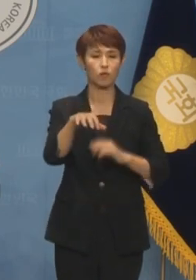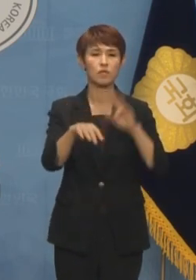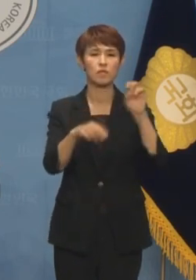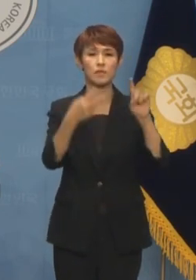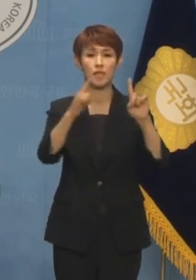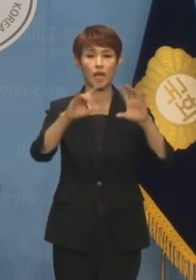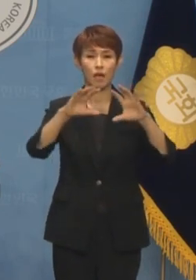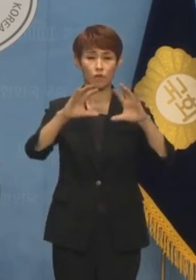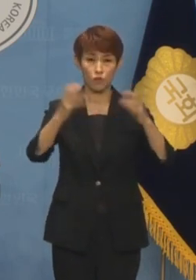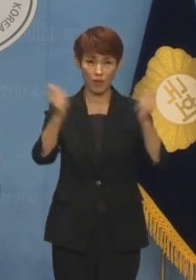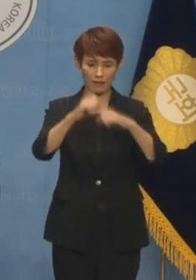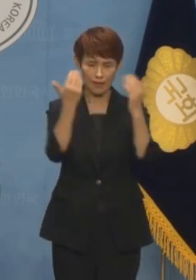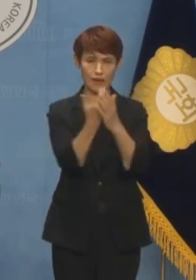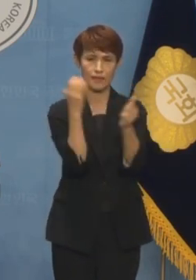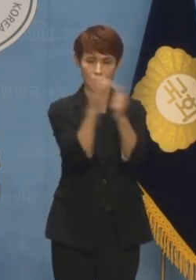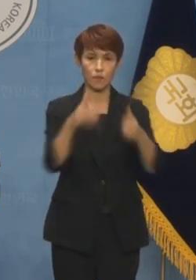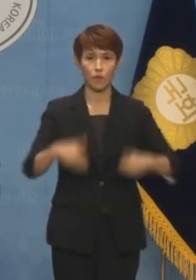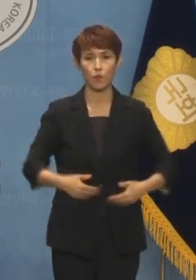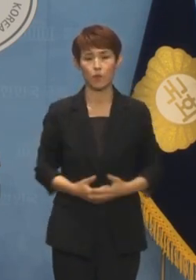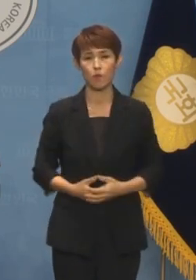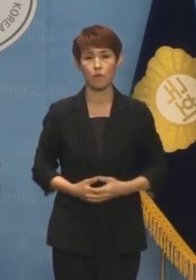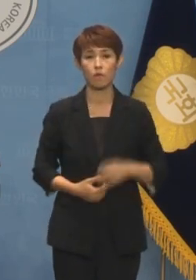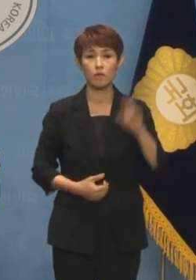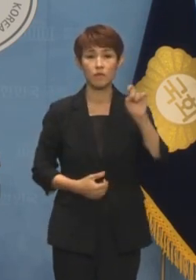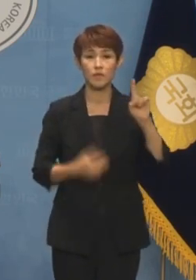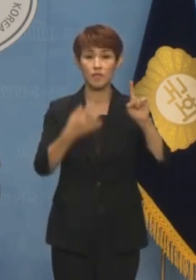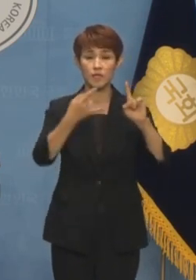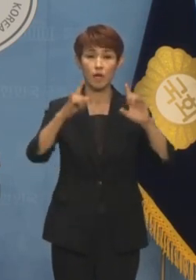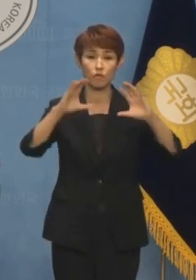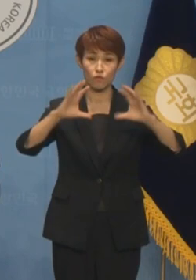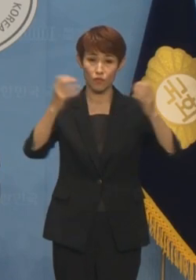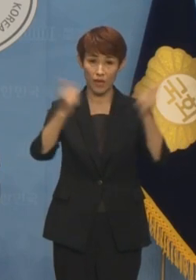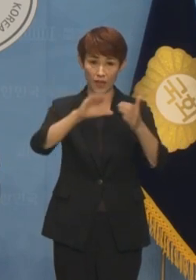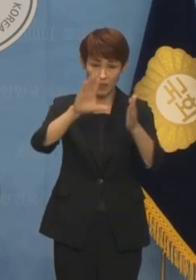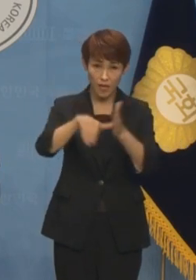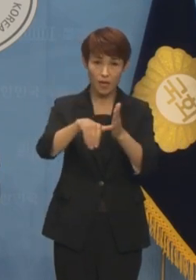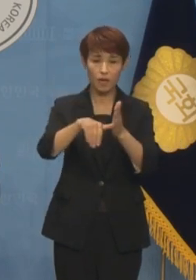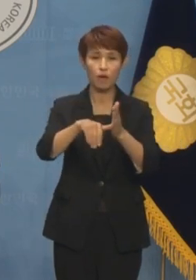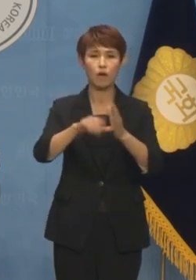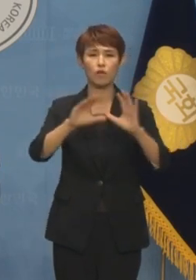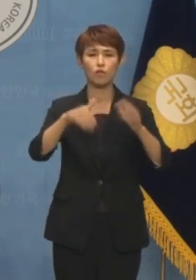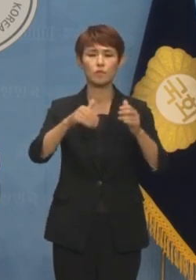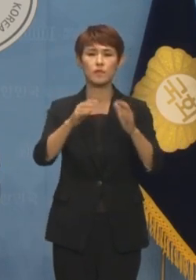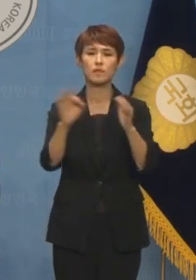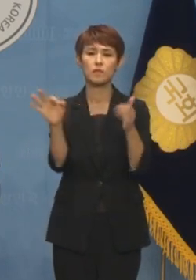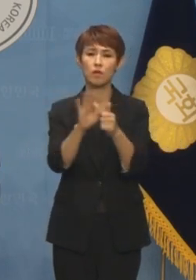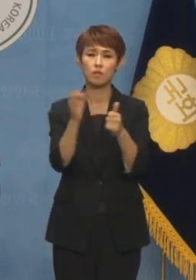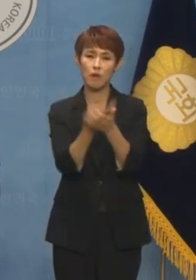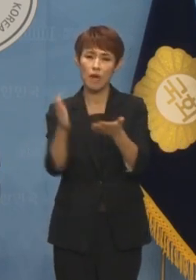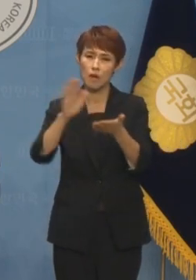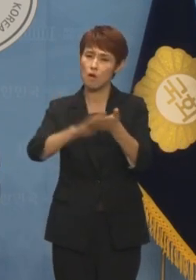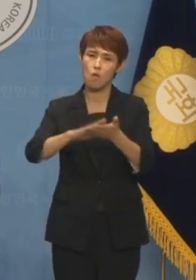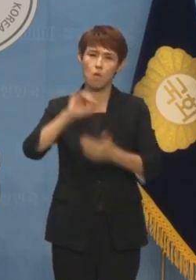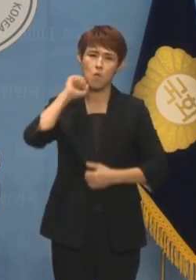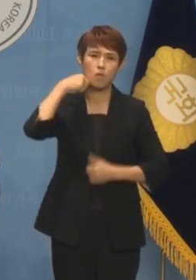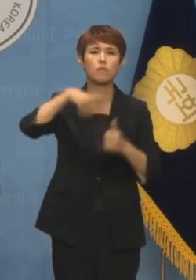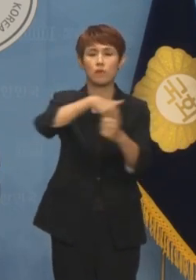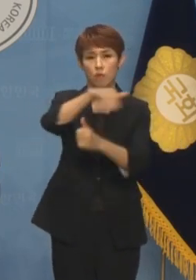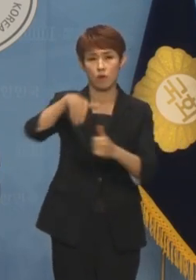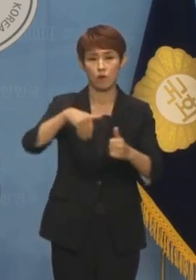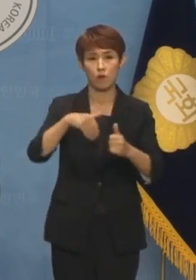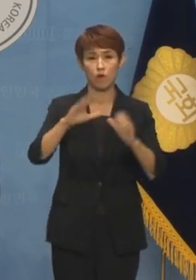합니다. 21대 국회에서 국민연금 개혁이 어렵게 되었습니다.